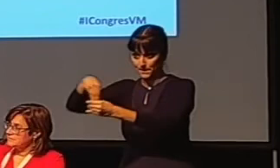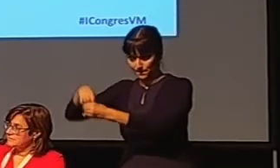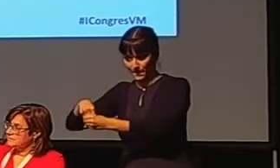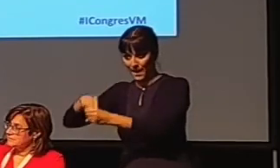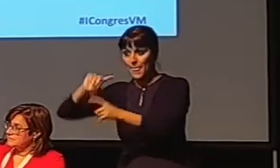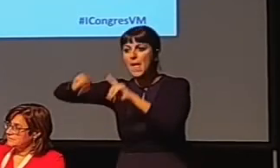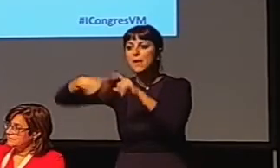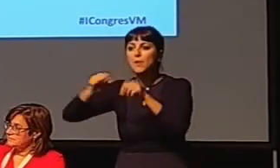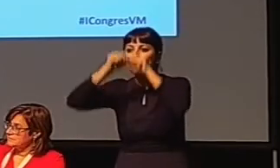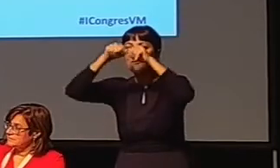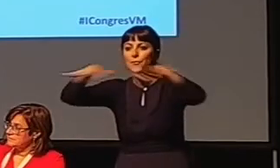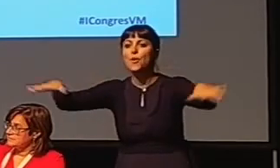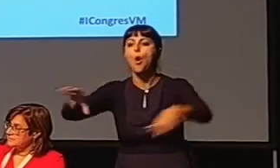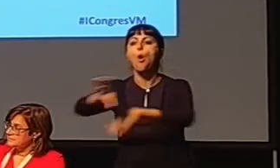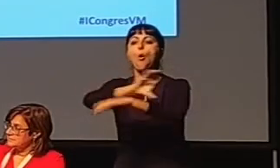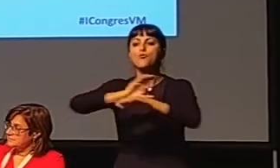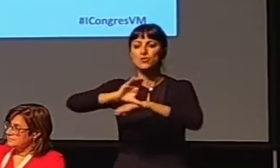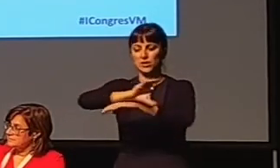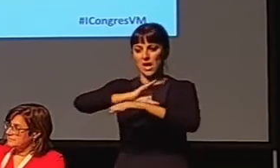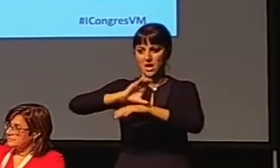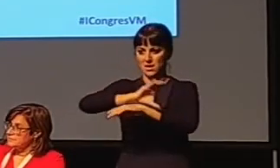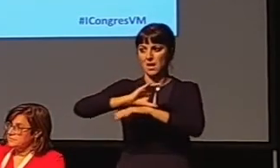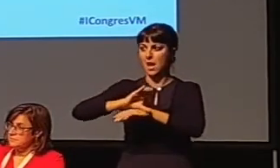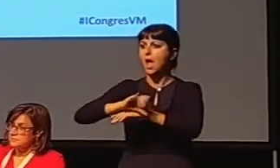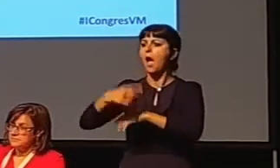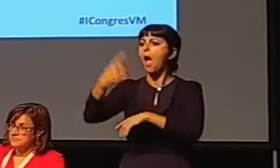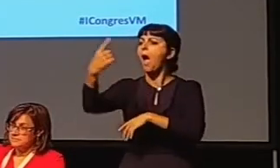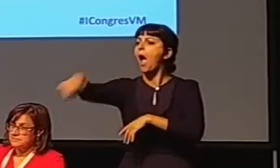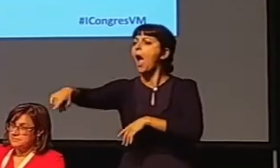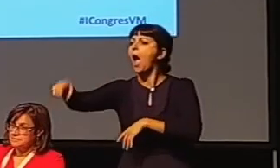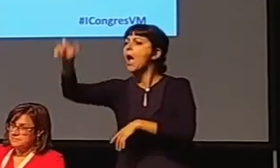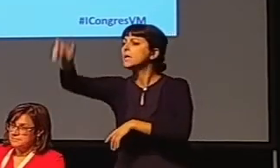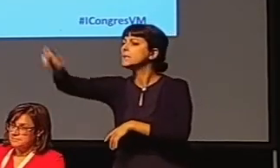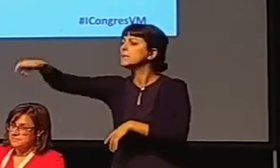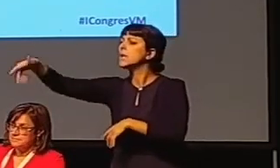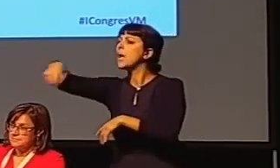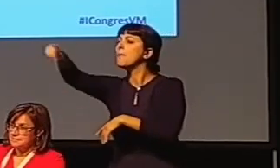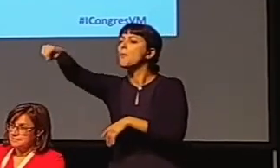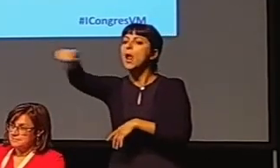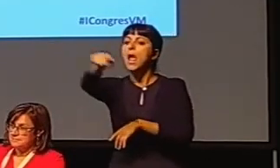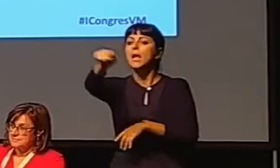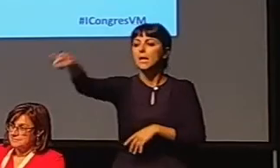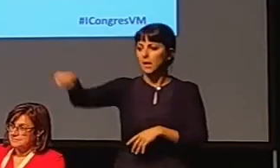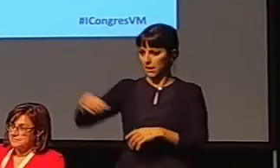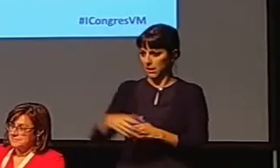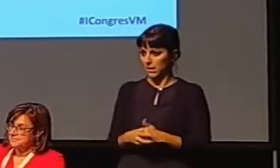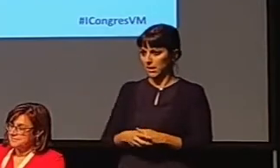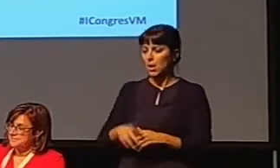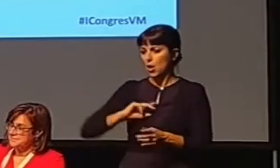consellers, tenim molts caps de gabinets per aquí o gent que està, vale? Us ho dic,